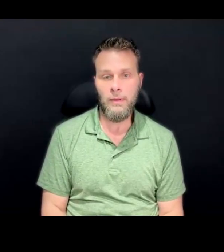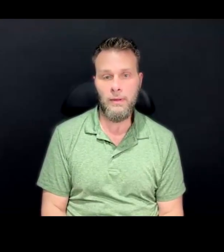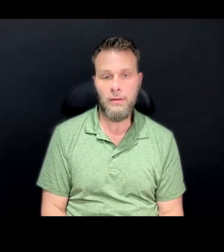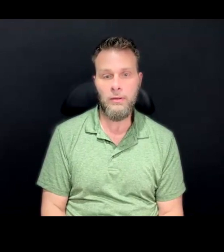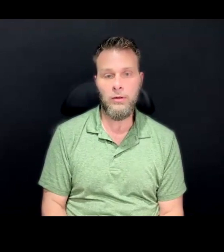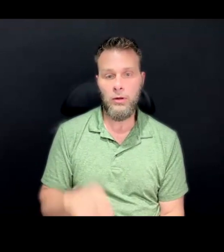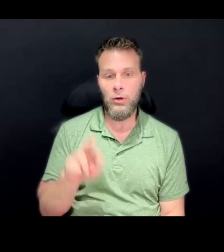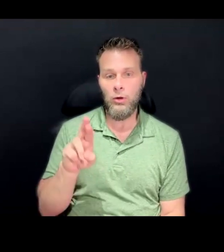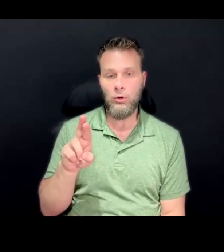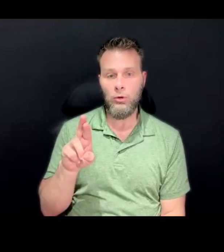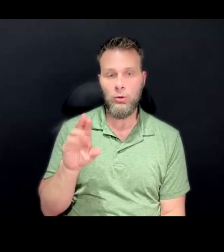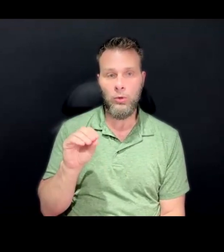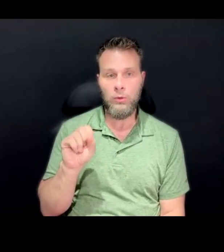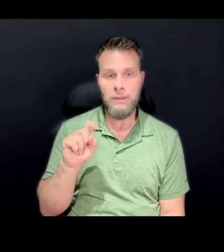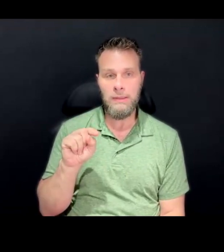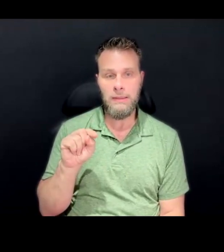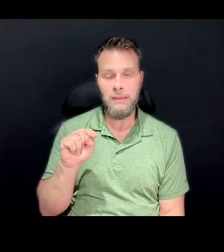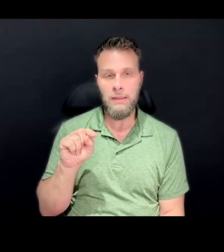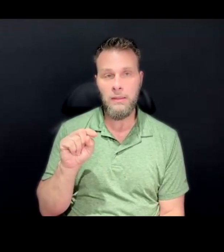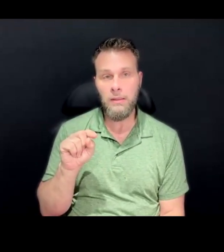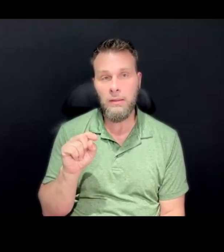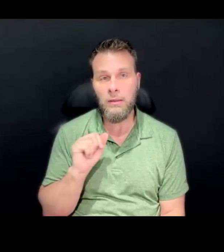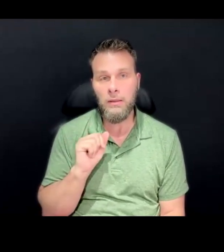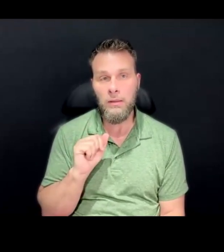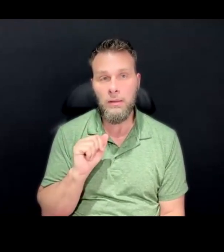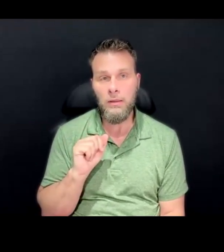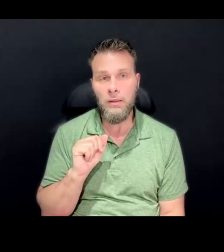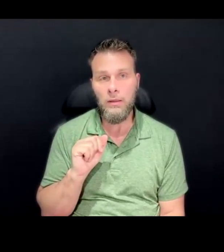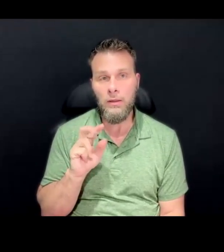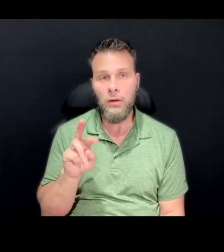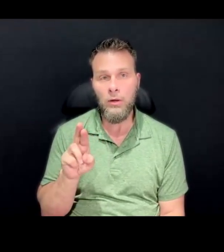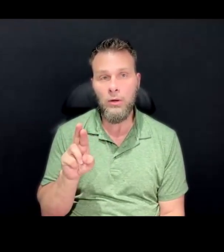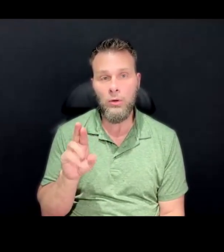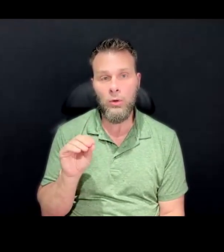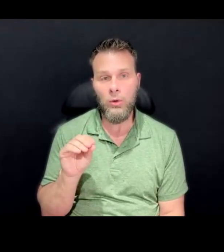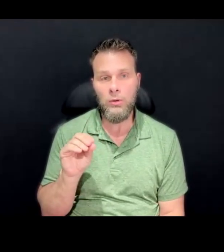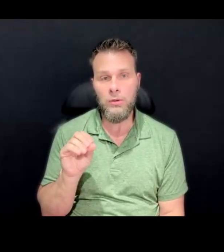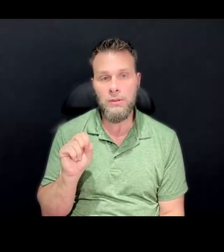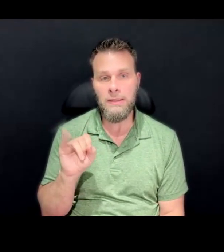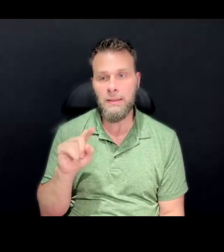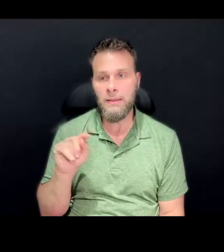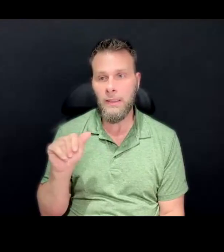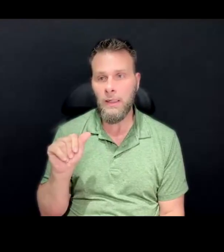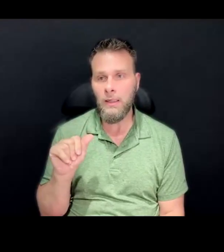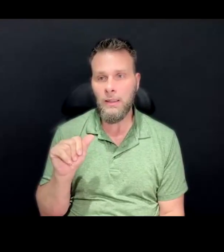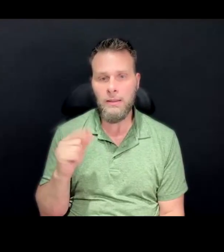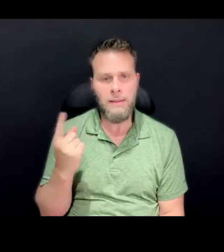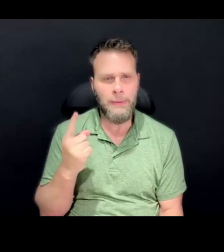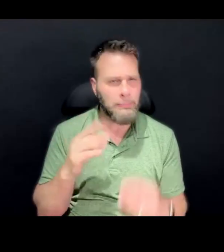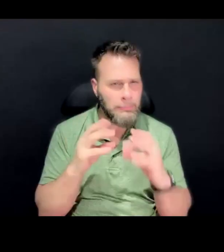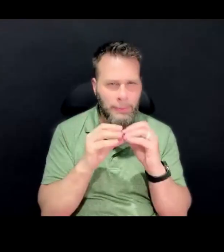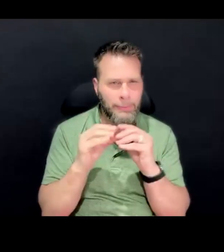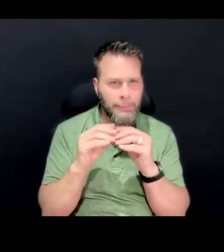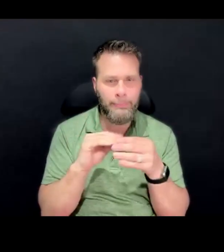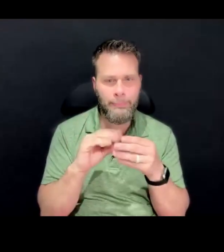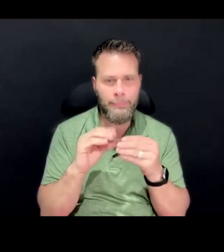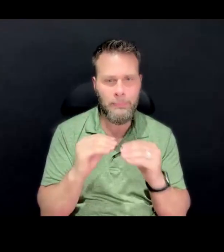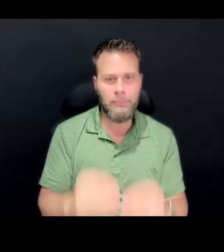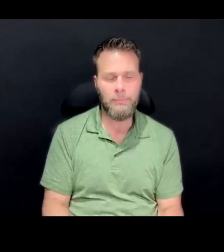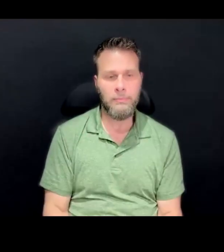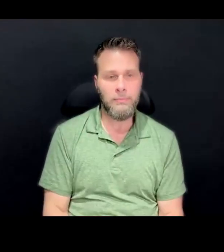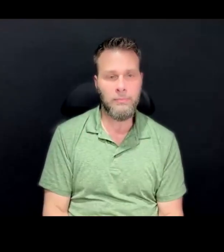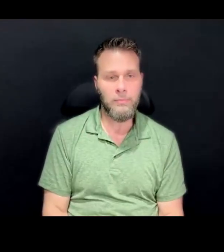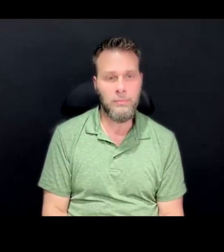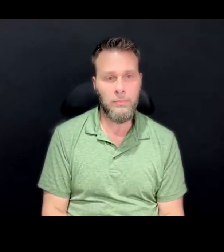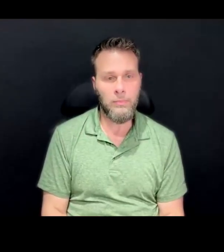Rosita, ou met parler, nap traduit pour. Ah, bien, ok, pas de problème.